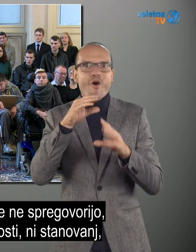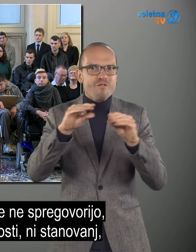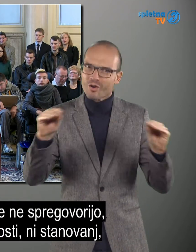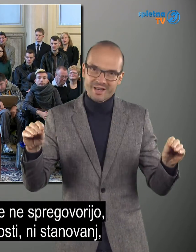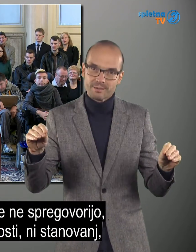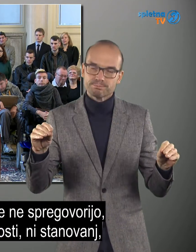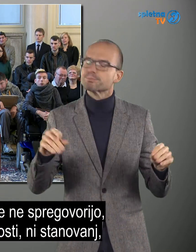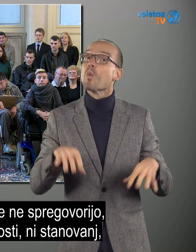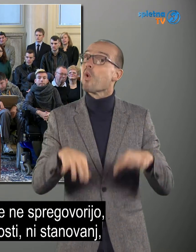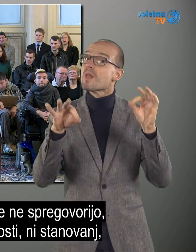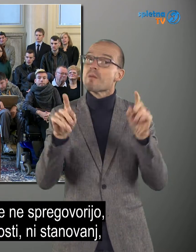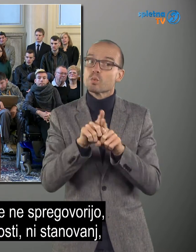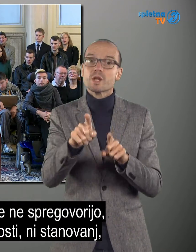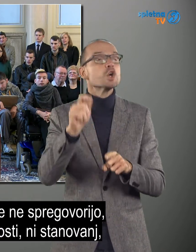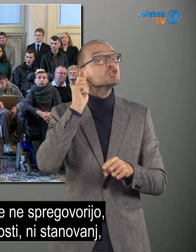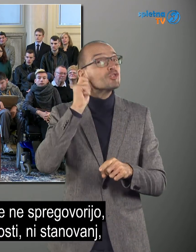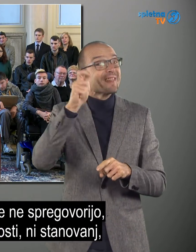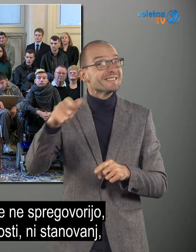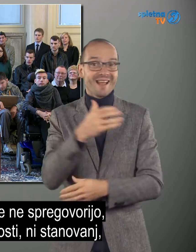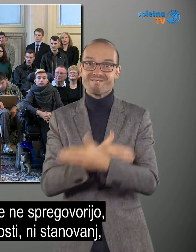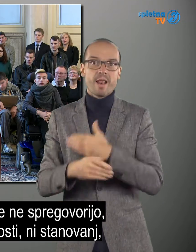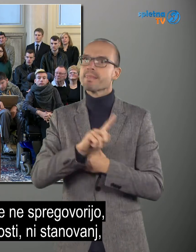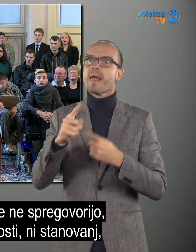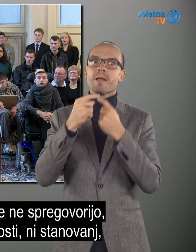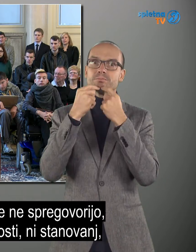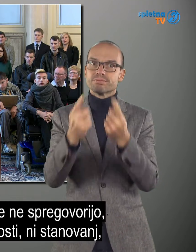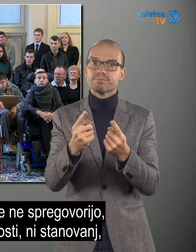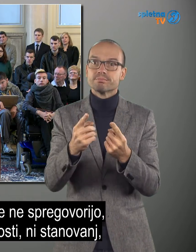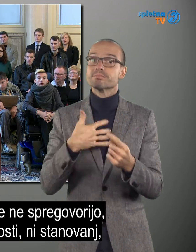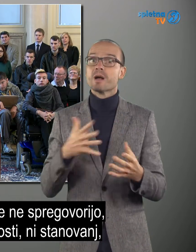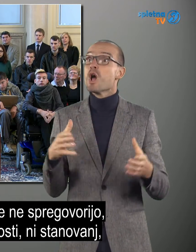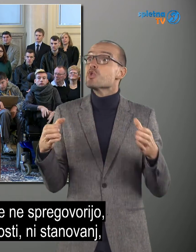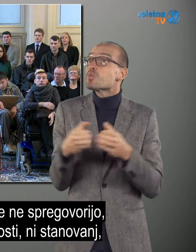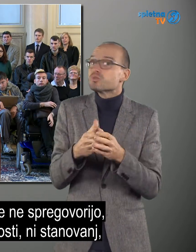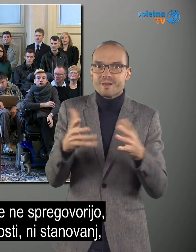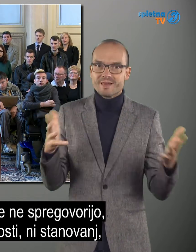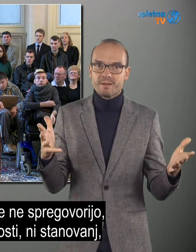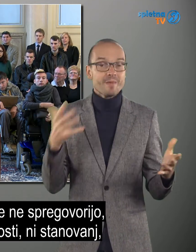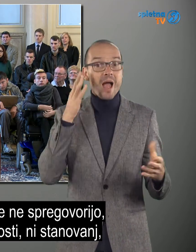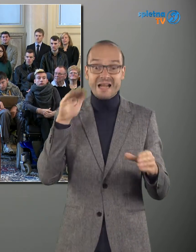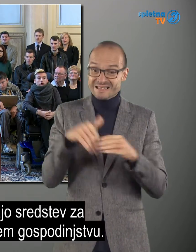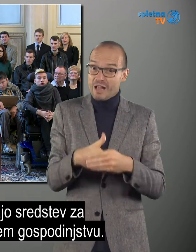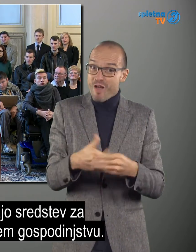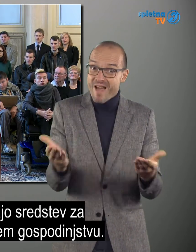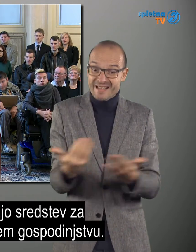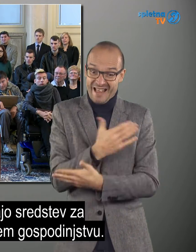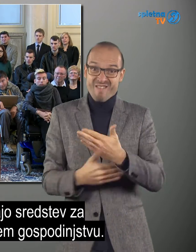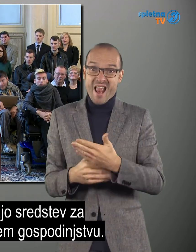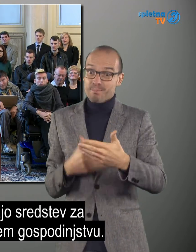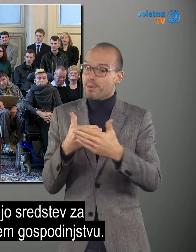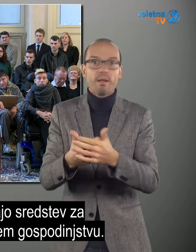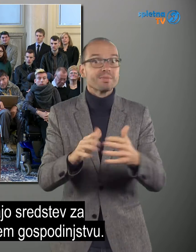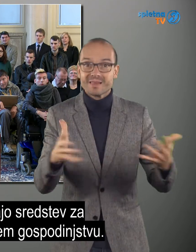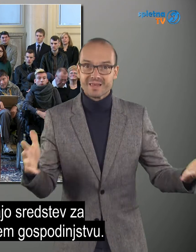da ženske ne spregovorijo zaradi tega, ker družbenih možnosti ni stanovanja, da bi šle potem za